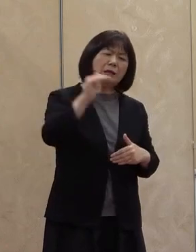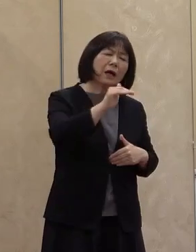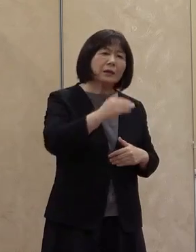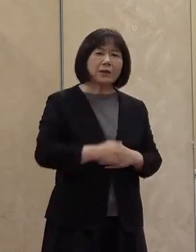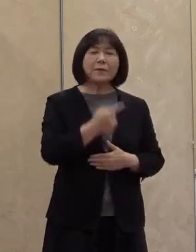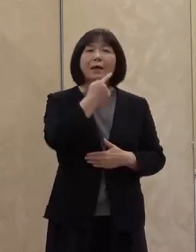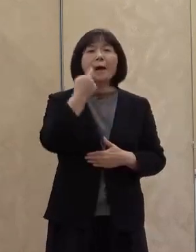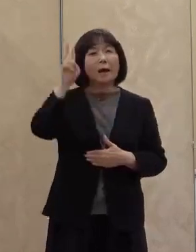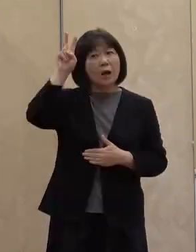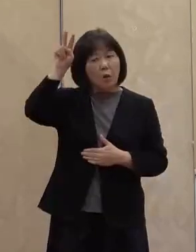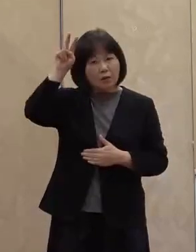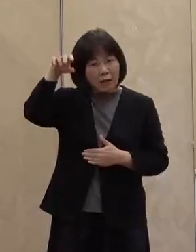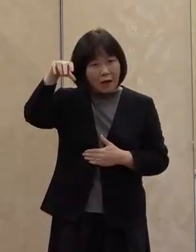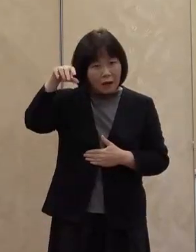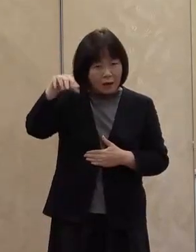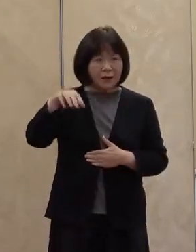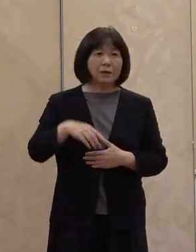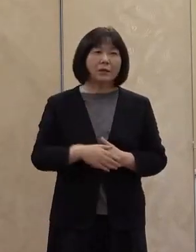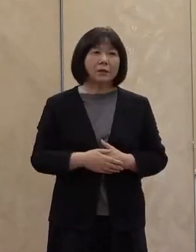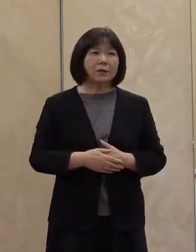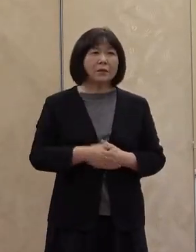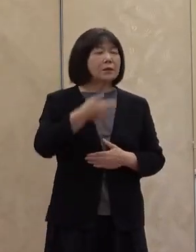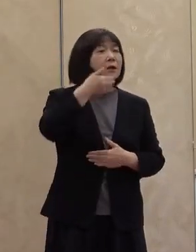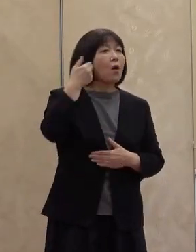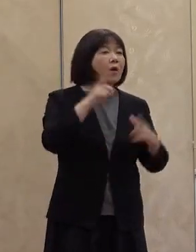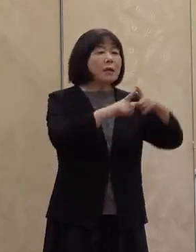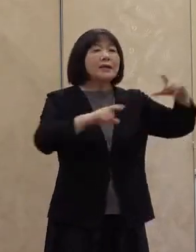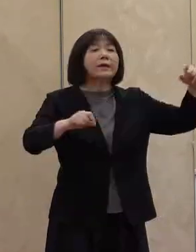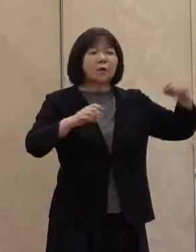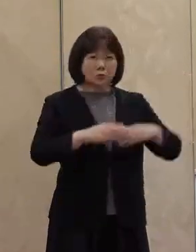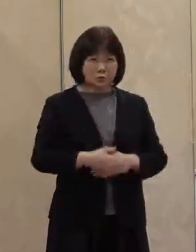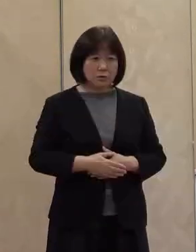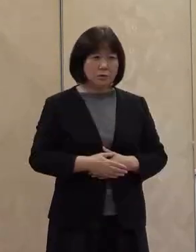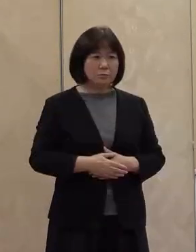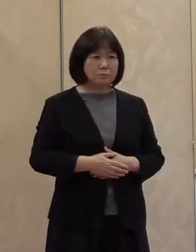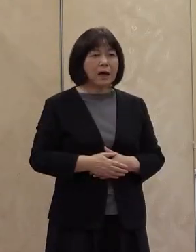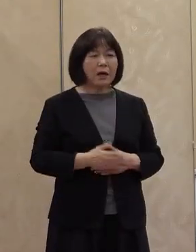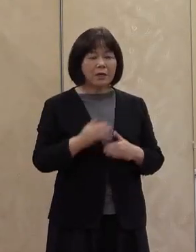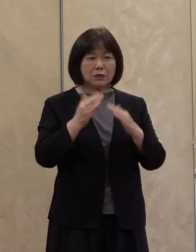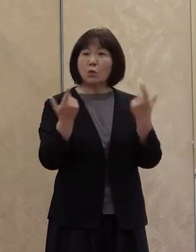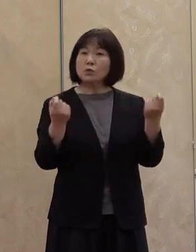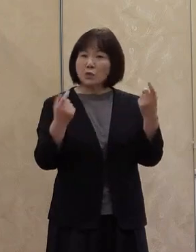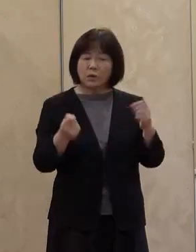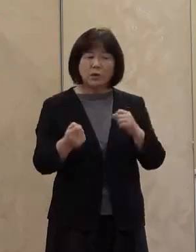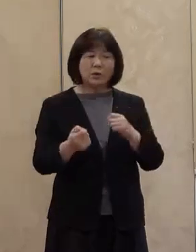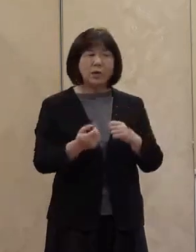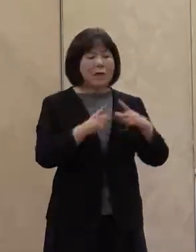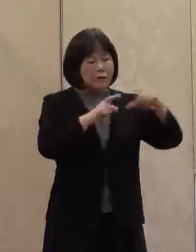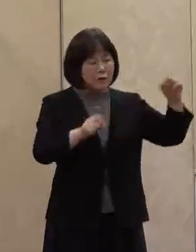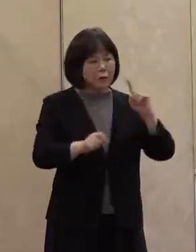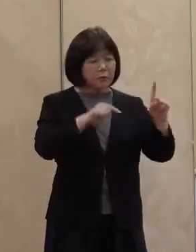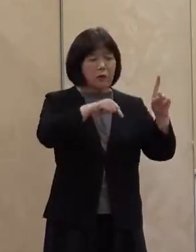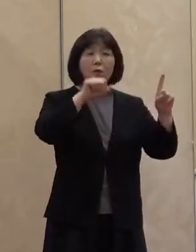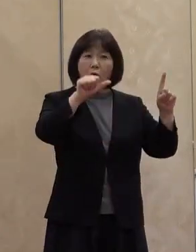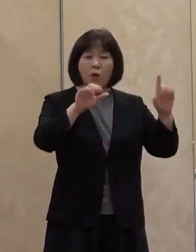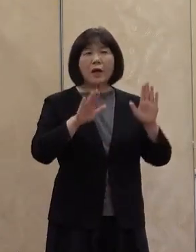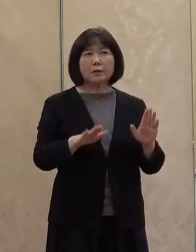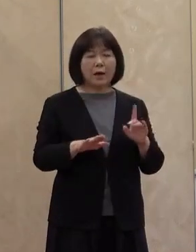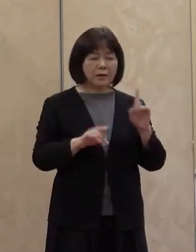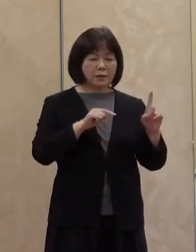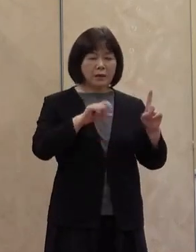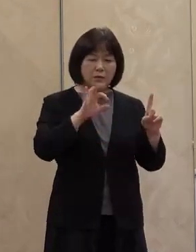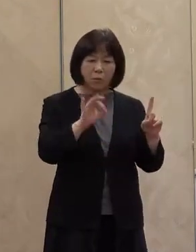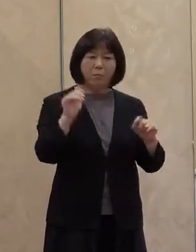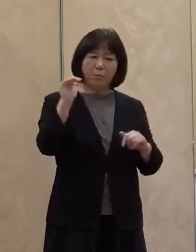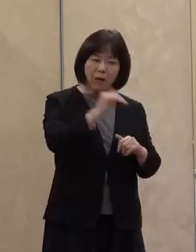が大阪で、ブルーが全国ですけど、全国も同じ、もともと 1.5 ぐらいだったのが 1.0 までになっ